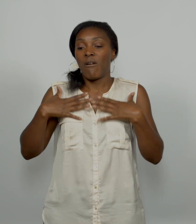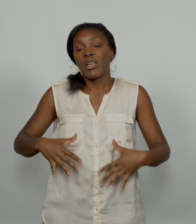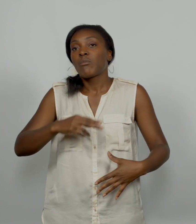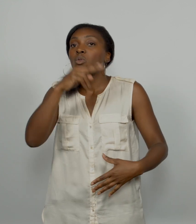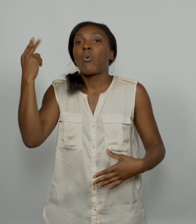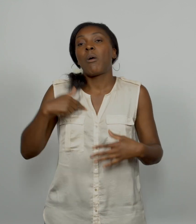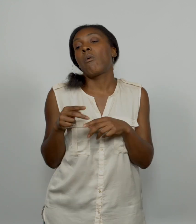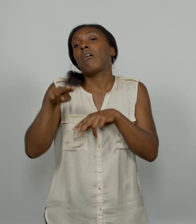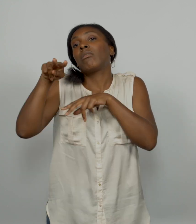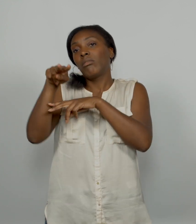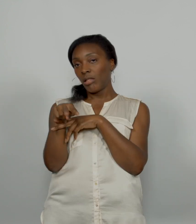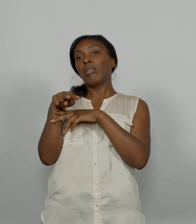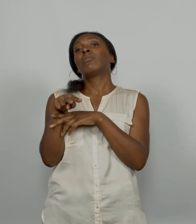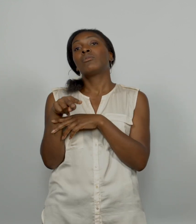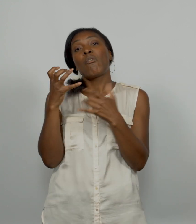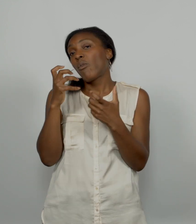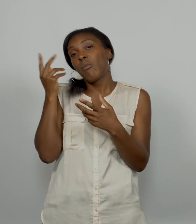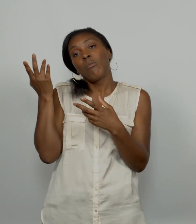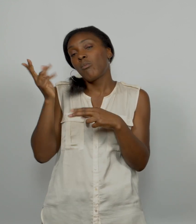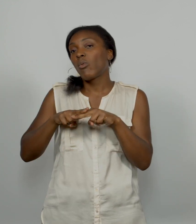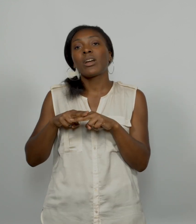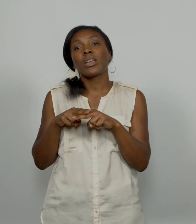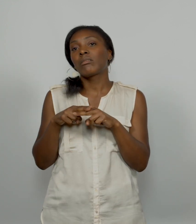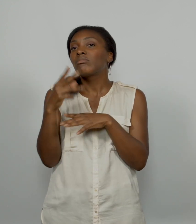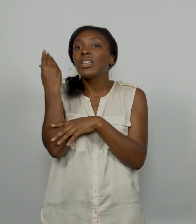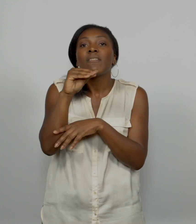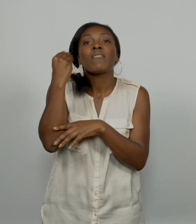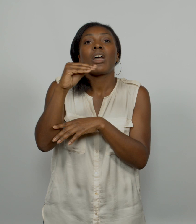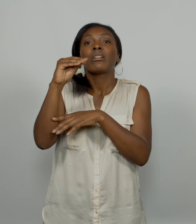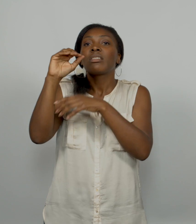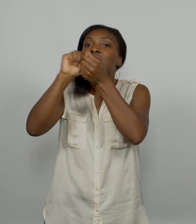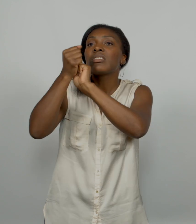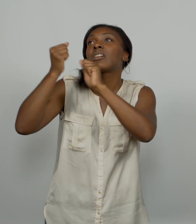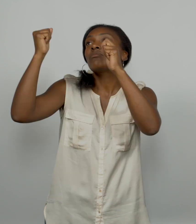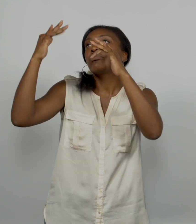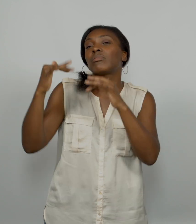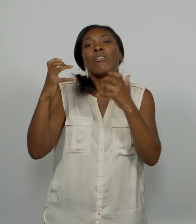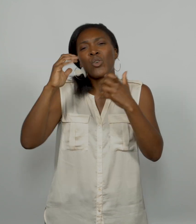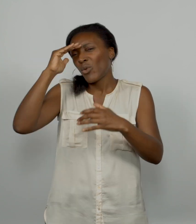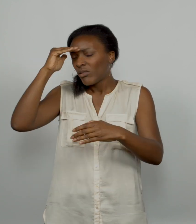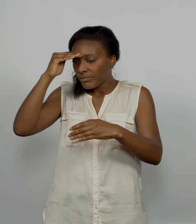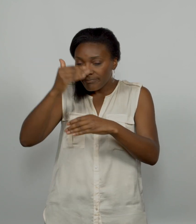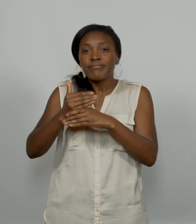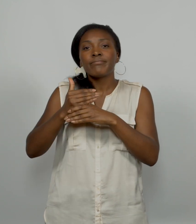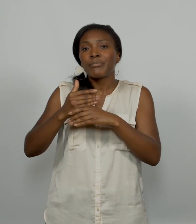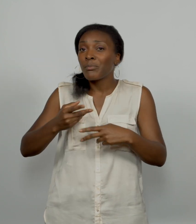bitume. Je voulais totalement disparaître. C'était l'hiver, il neigeait, et j'espérais m'endormir pour